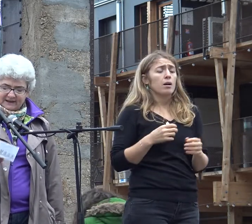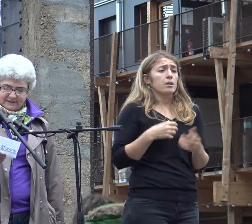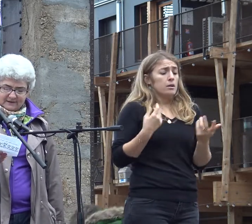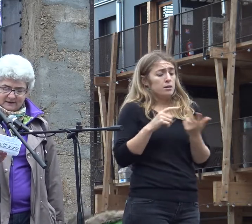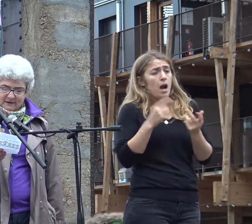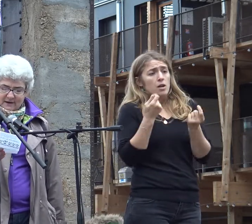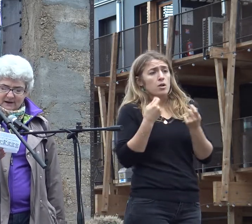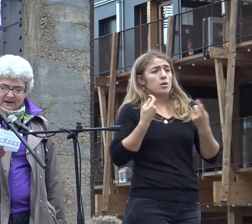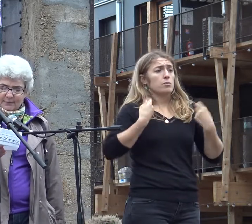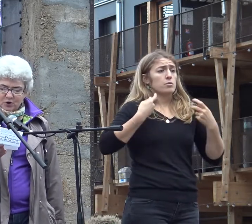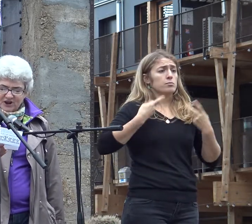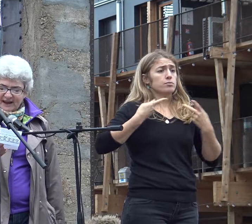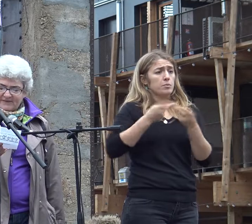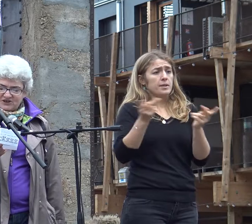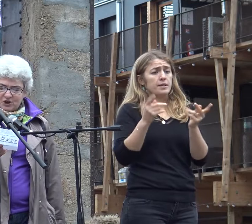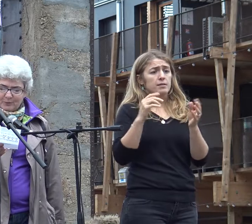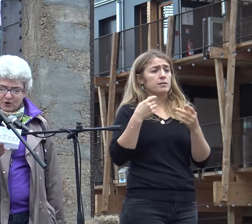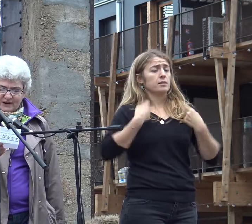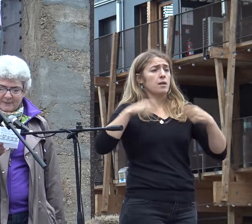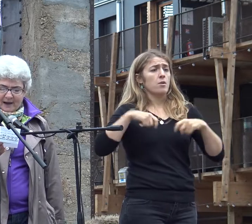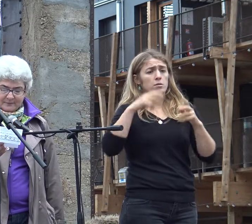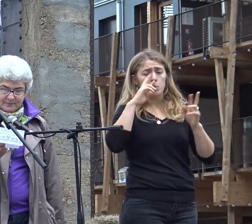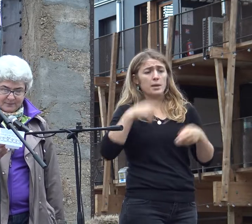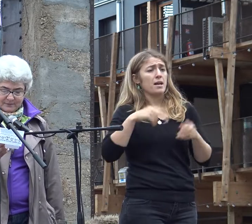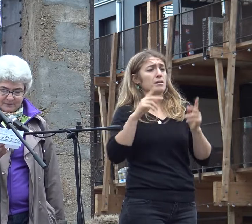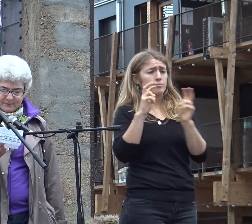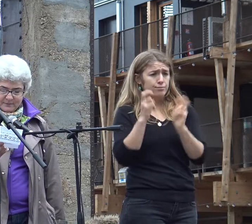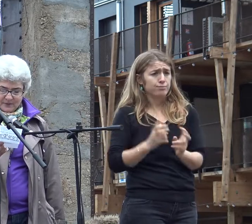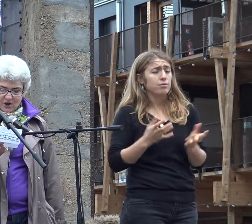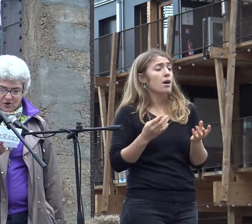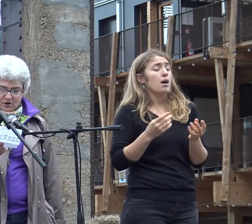public, les projets ravageurs pour le climat.